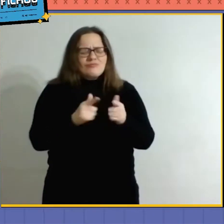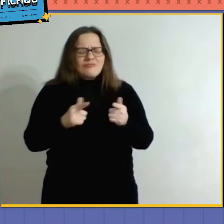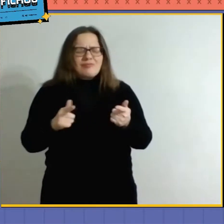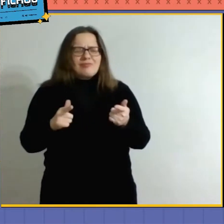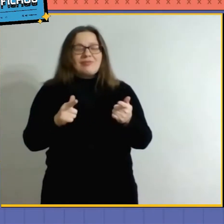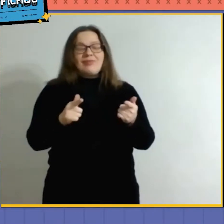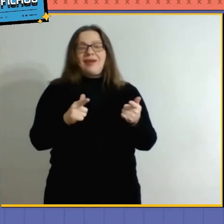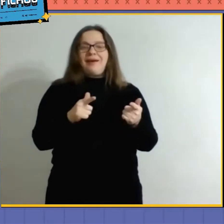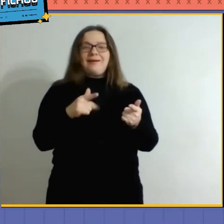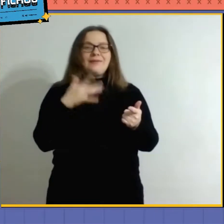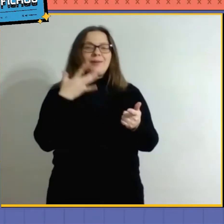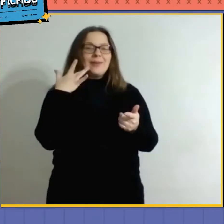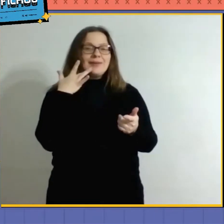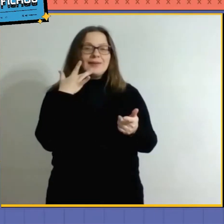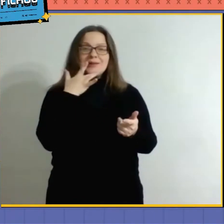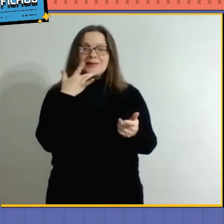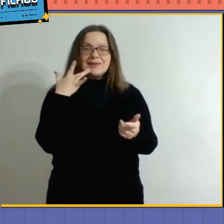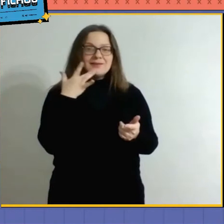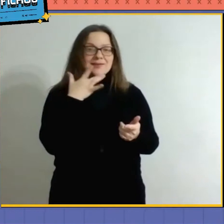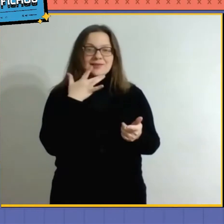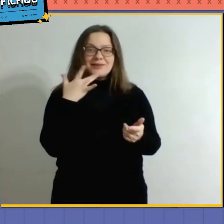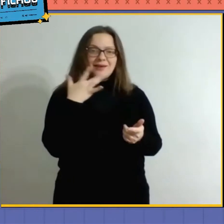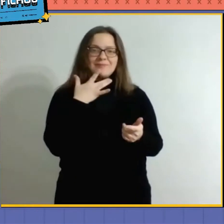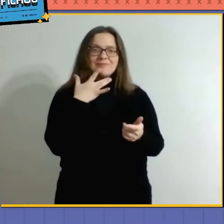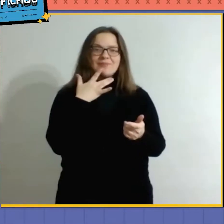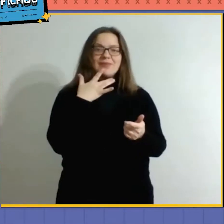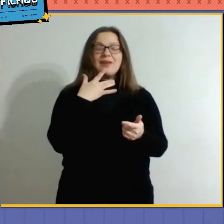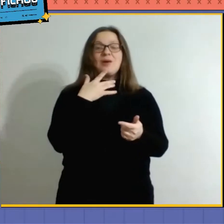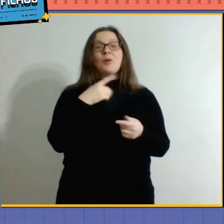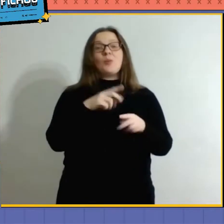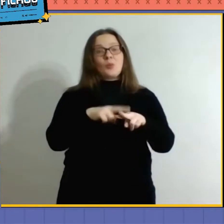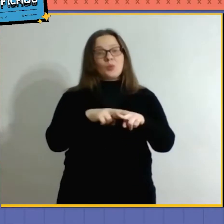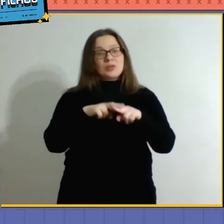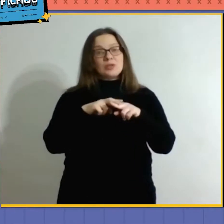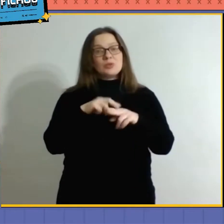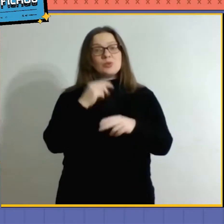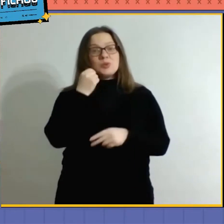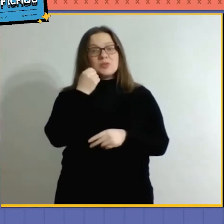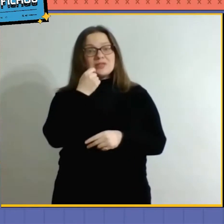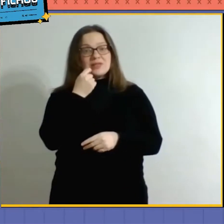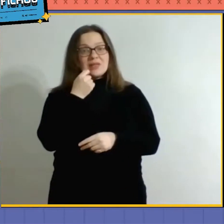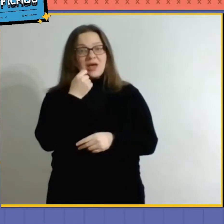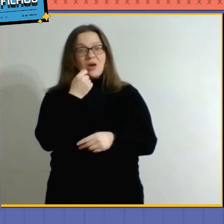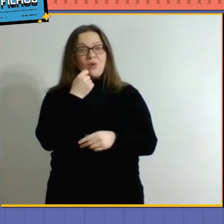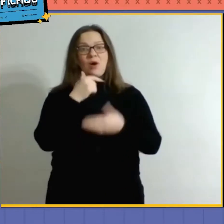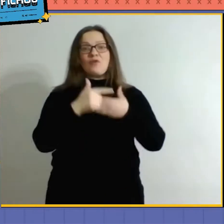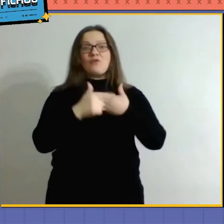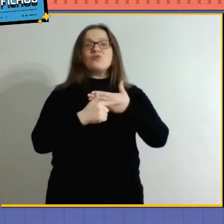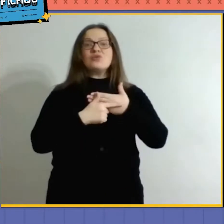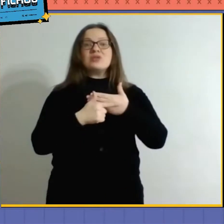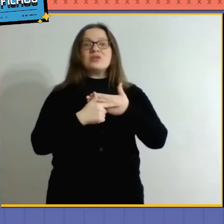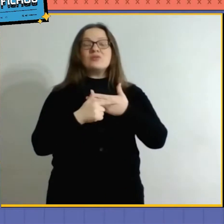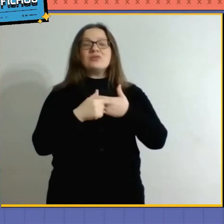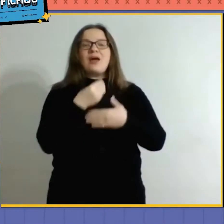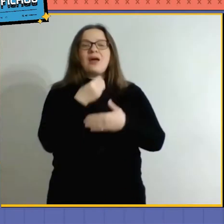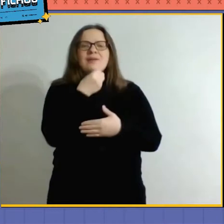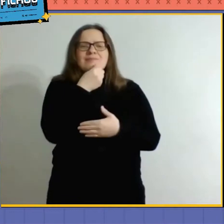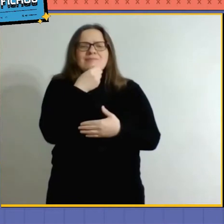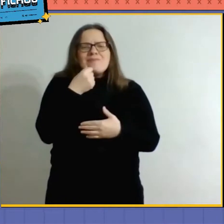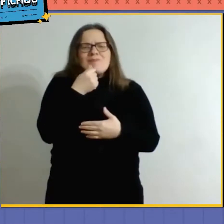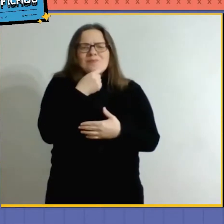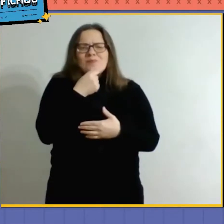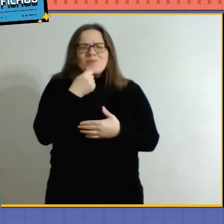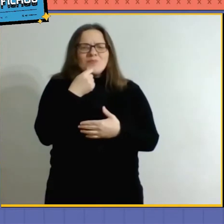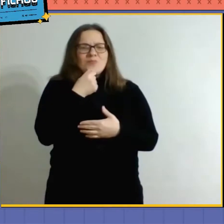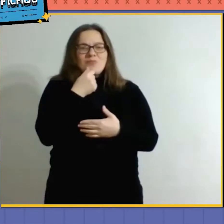aí né como é gostoso ou seja o sal ele tem essa função você lá no mundo como sal você vai dar sabor para as